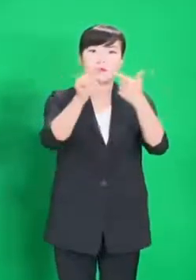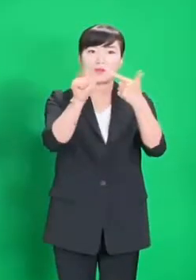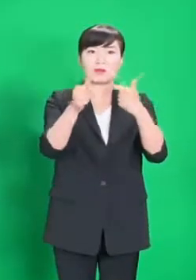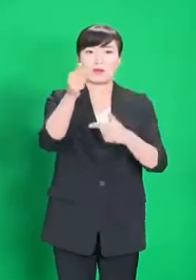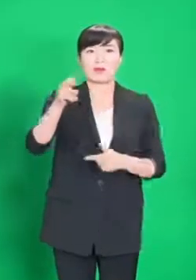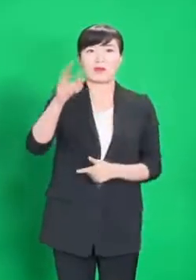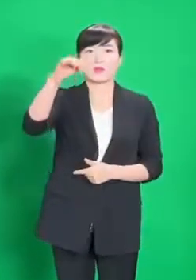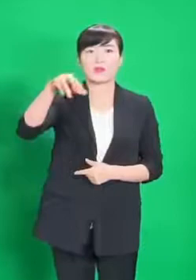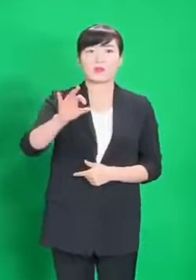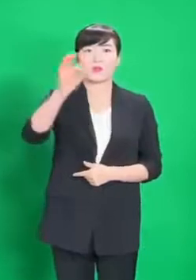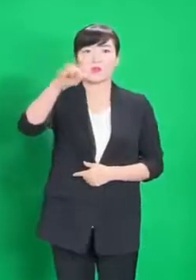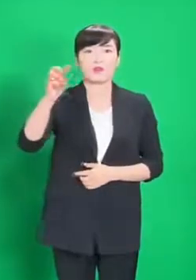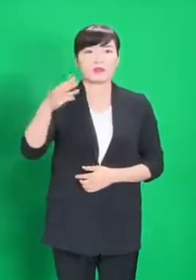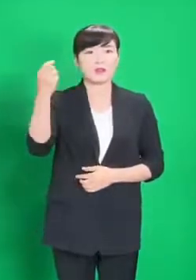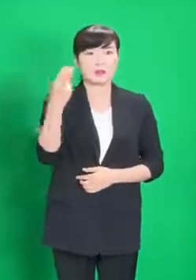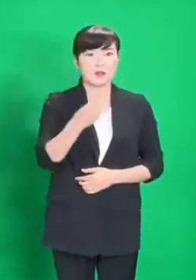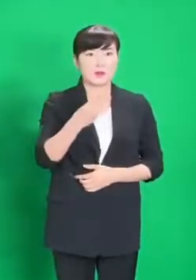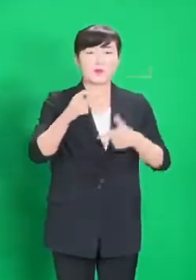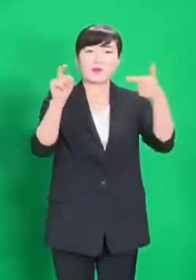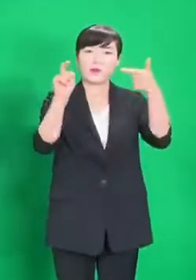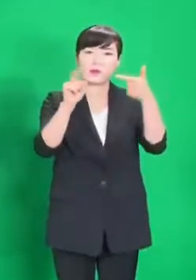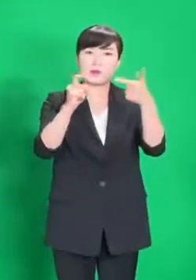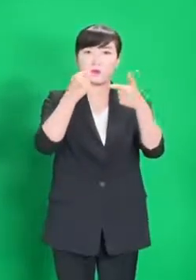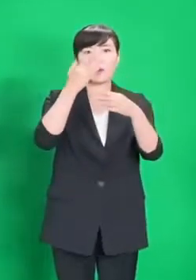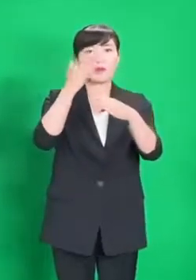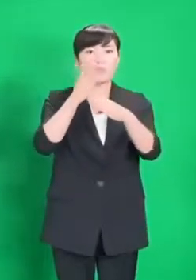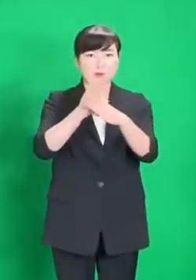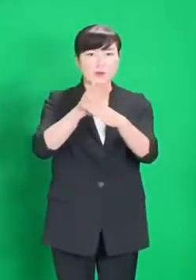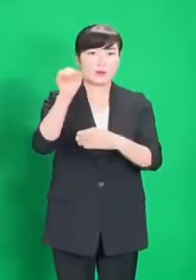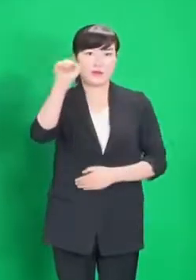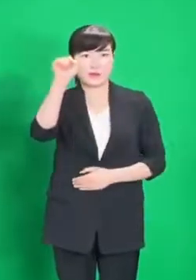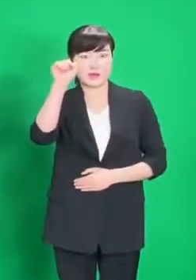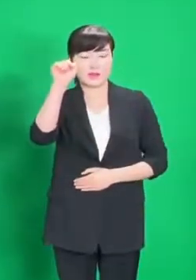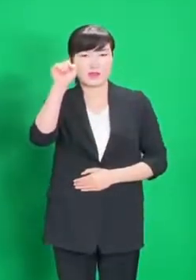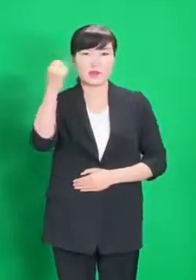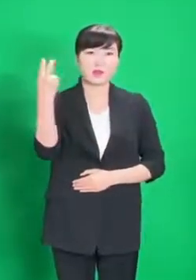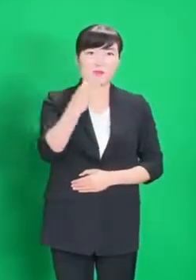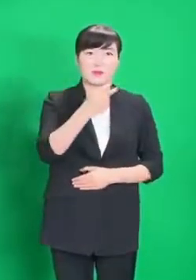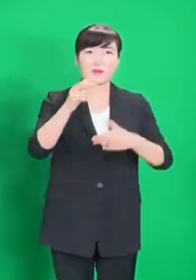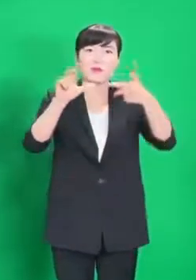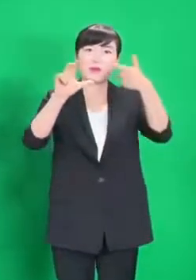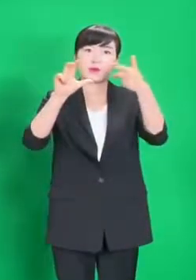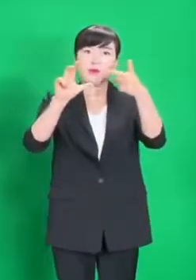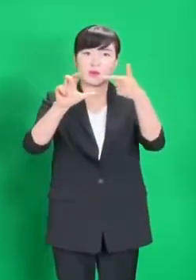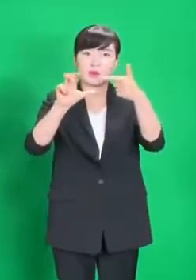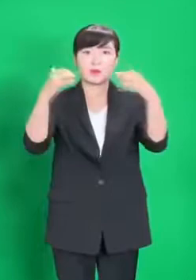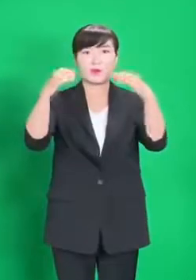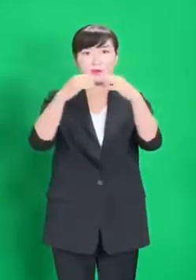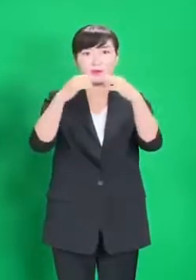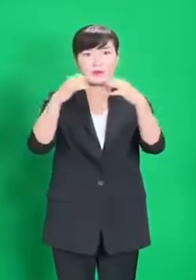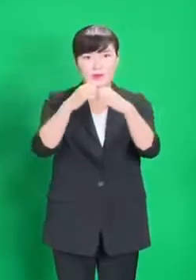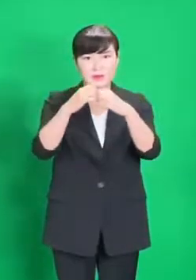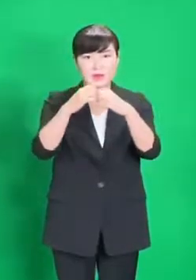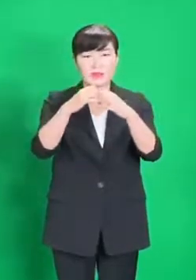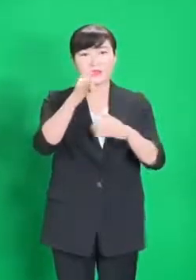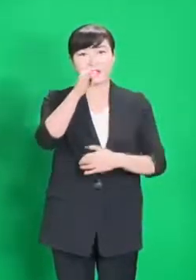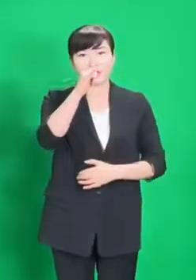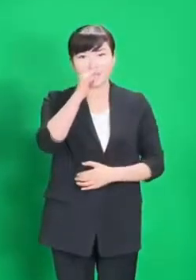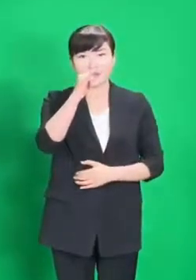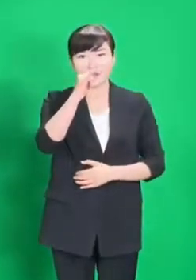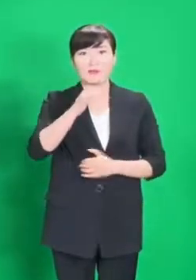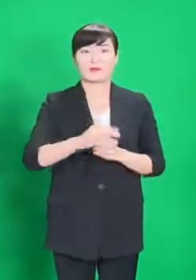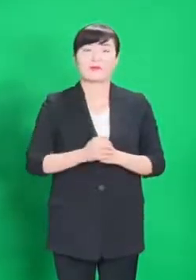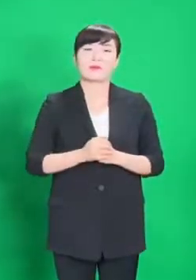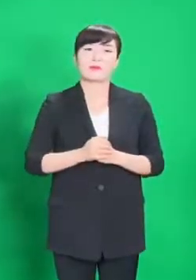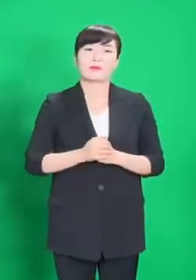6월은 현충일과 60민주항쟁 기념일, 6.25 전쟁일이 있는 호국보훈의